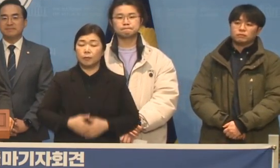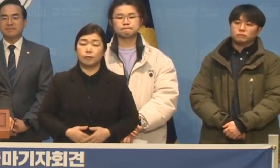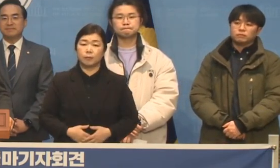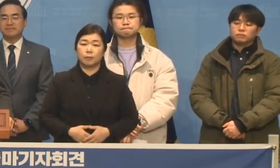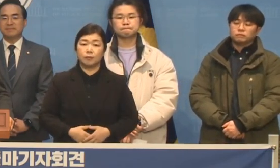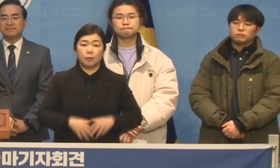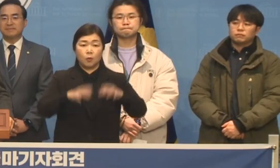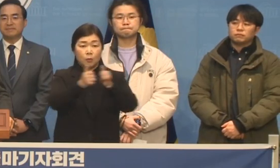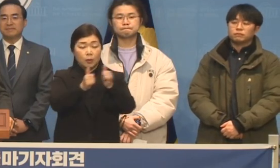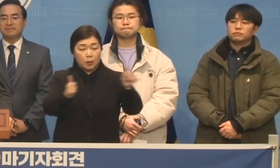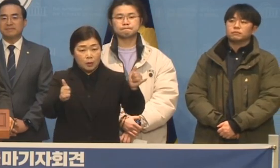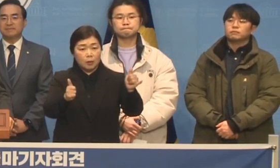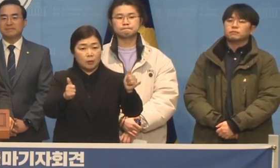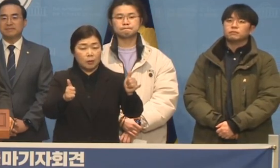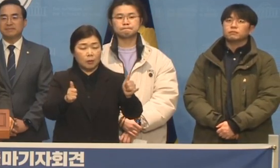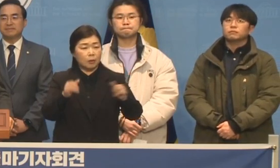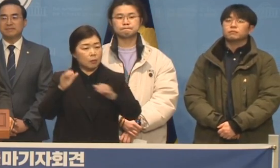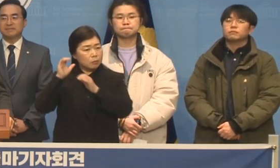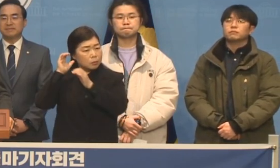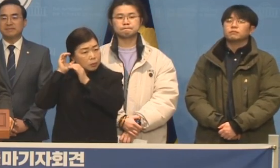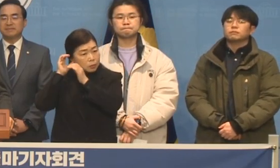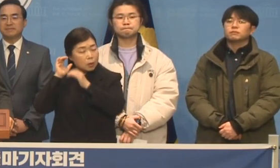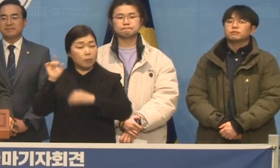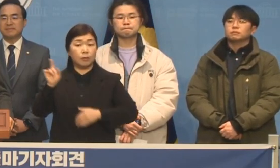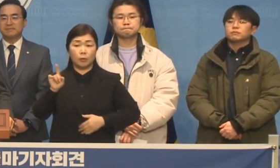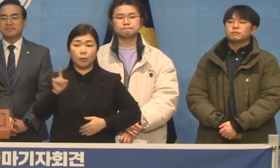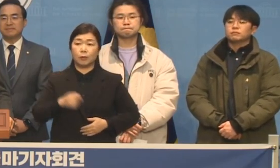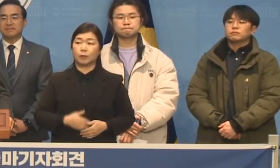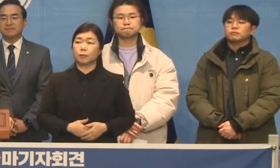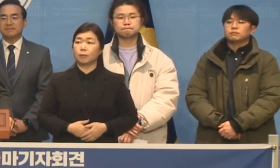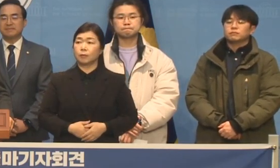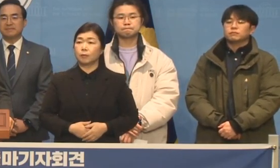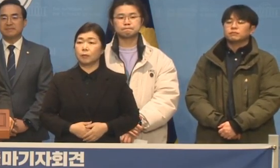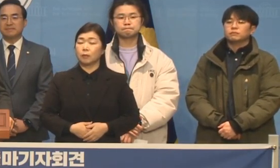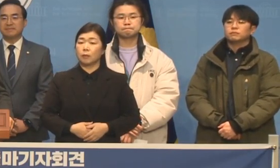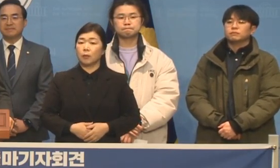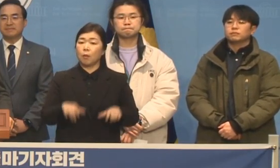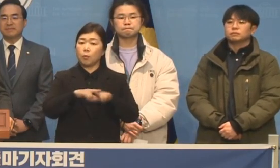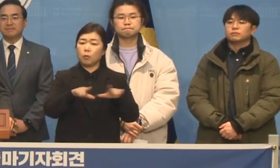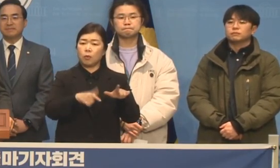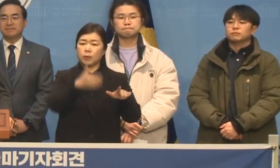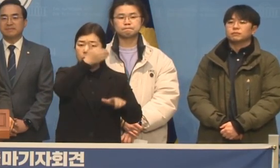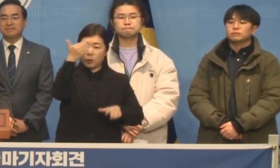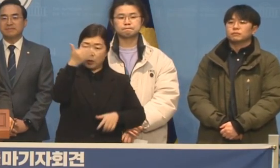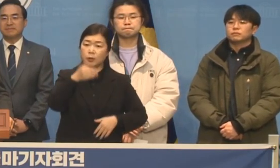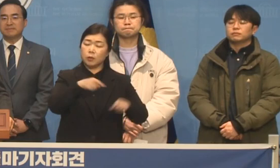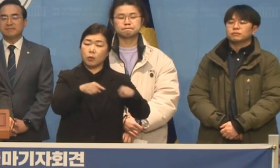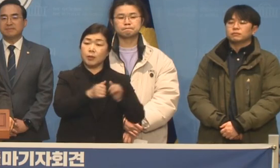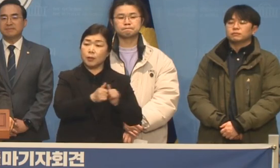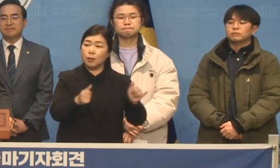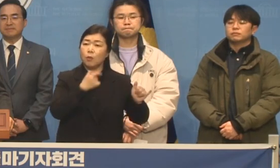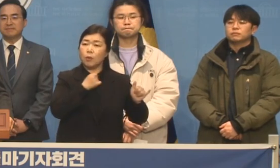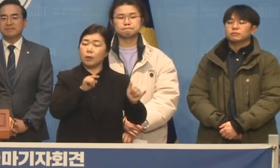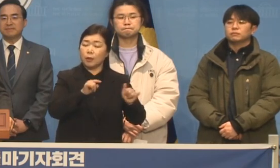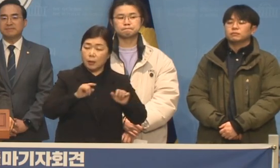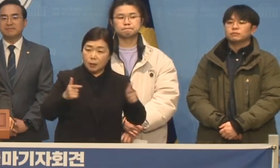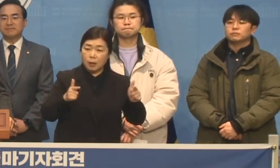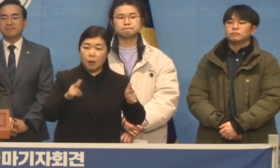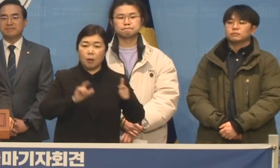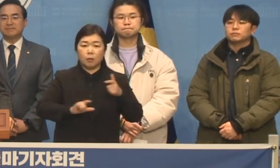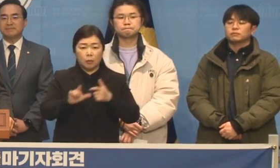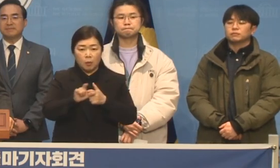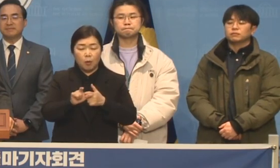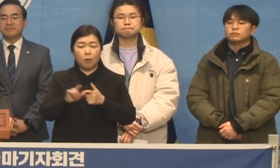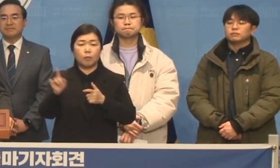국민들 말씀을 제가 들은 게 한 가지 있는데 단순히 청년 정치인을 원하는 것이 아니라 더